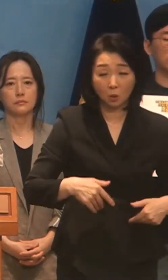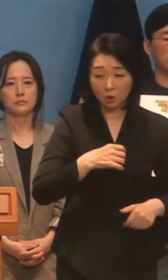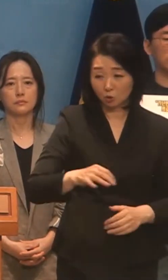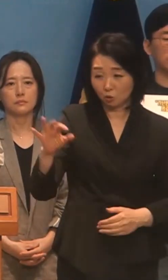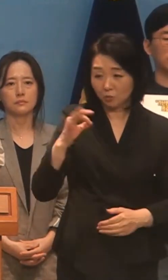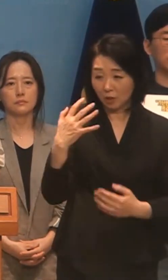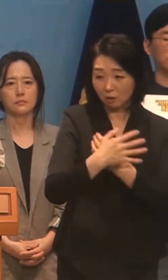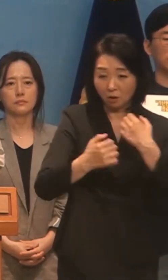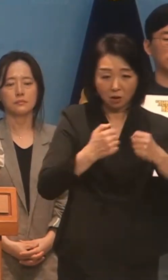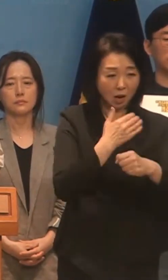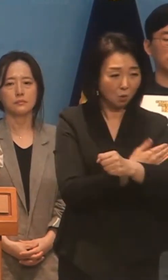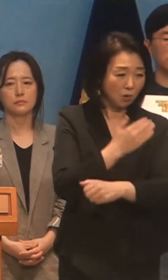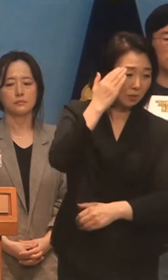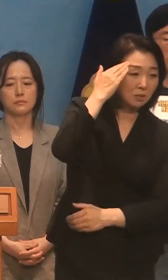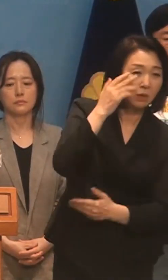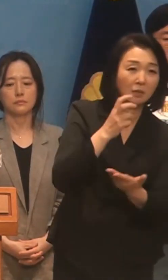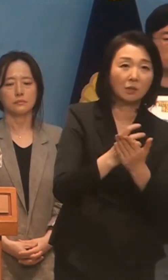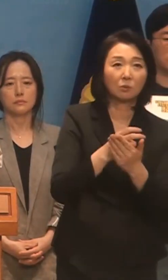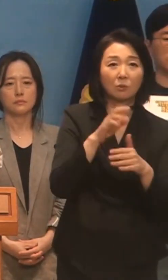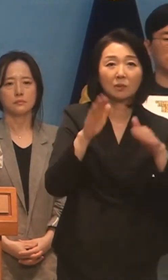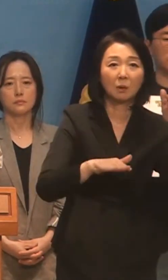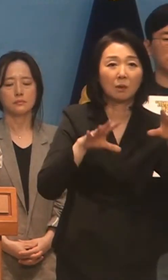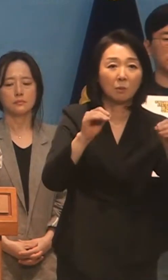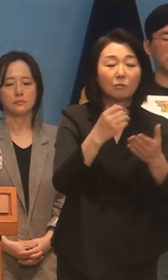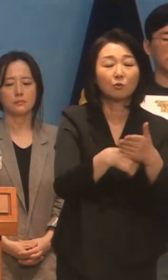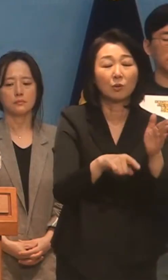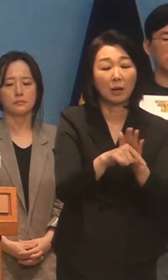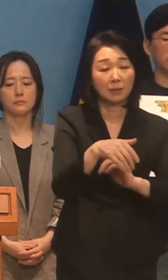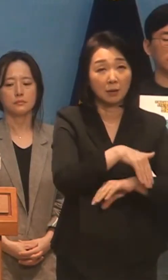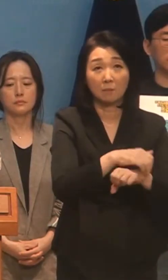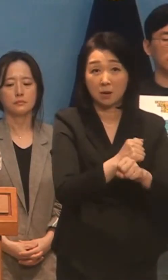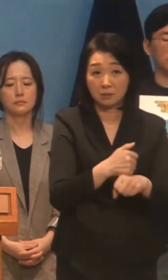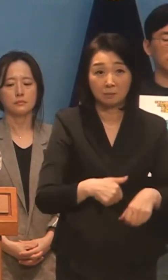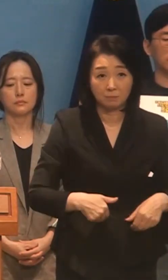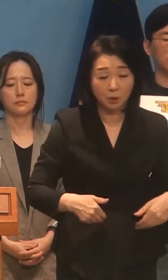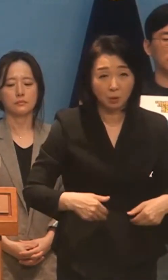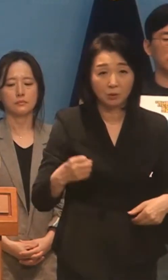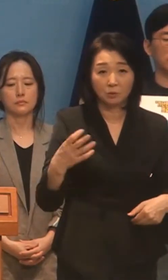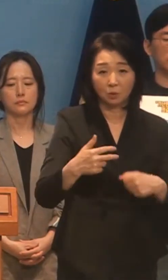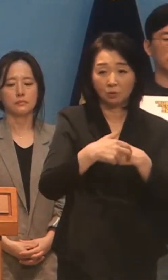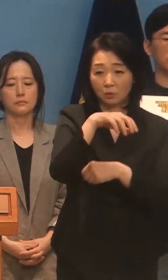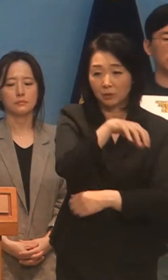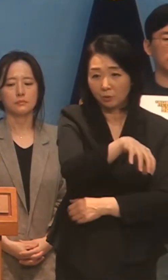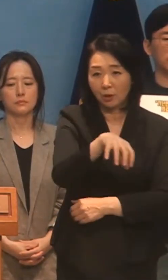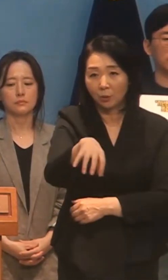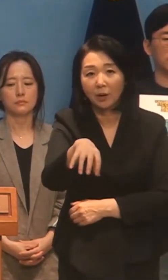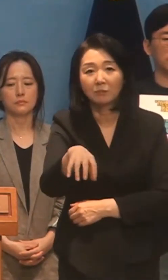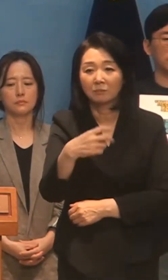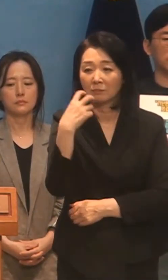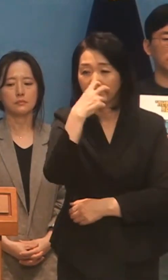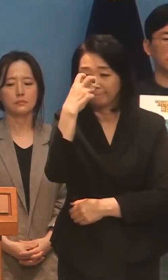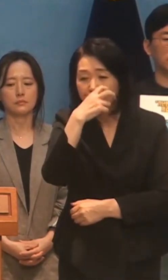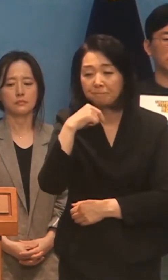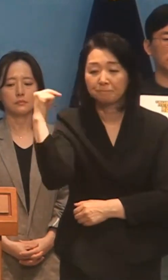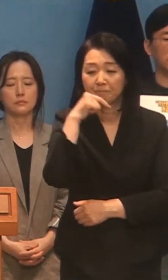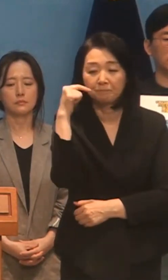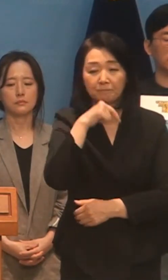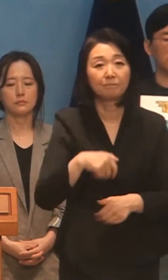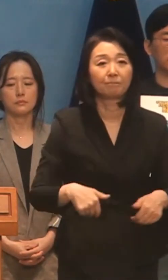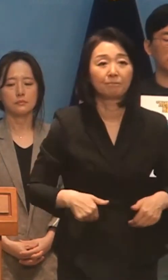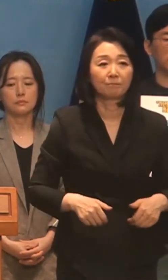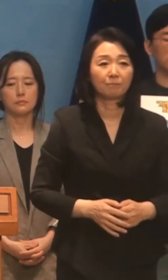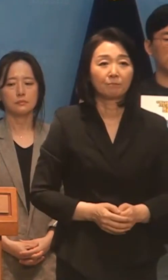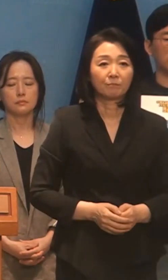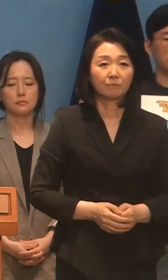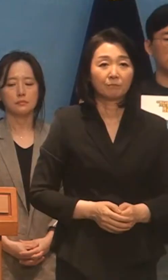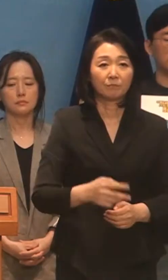건강권을 침해하는 제도적 차별을 중단하기 위한 계획을 수립하고 의료기관에 대한 관리 감독을 강화해야 한다.